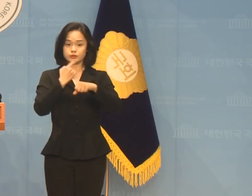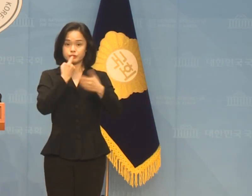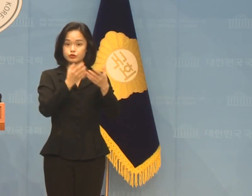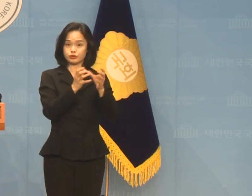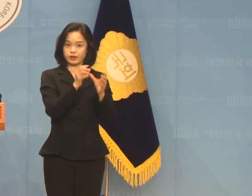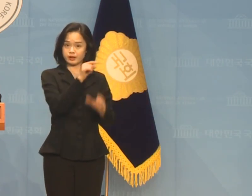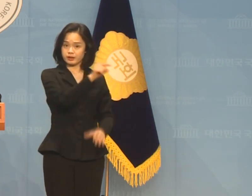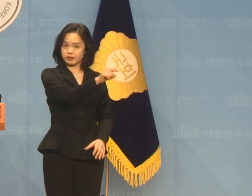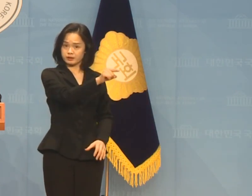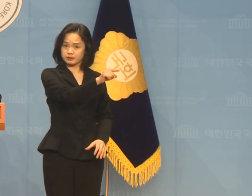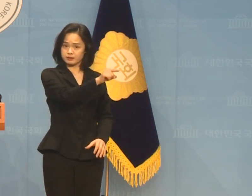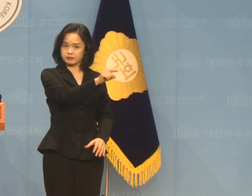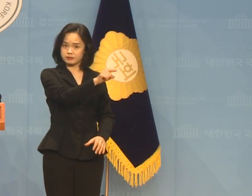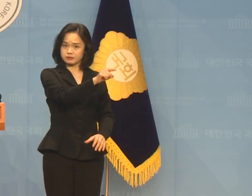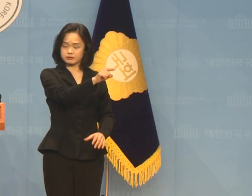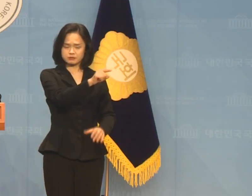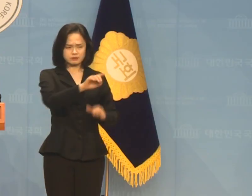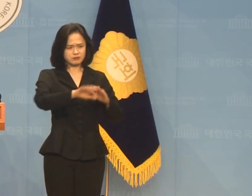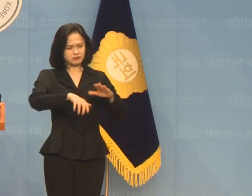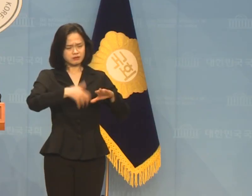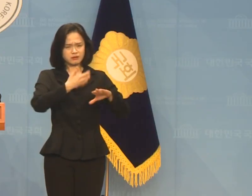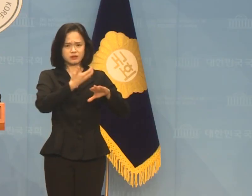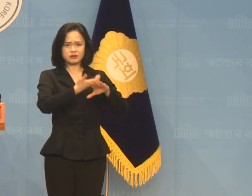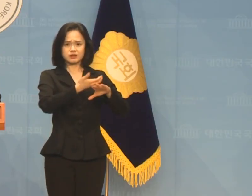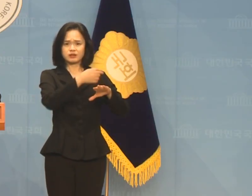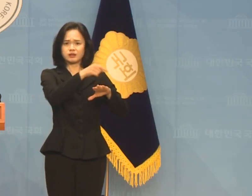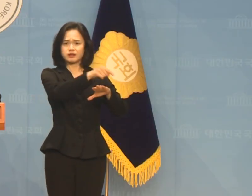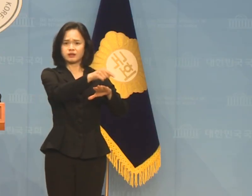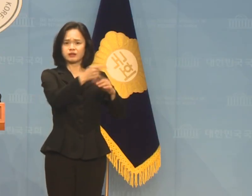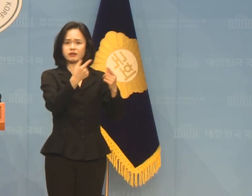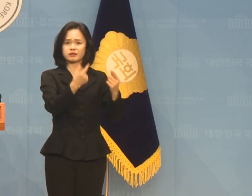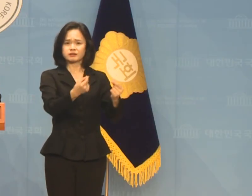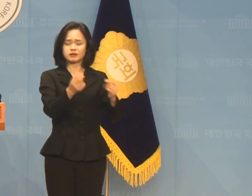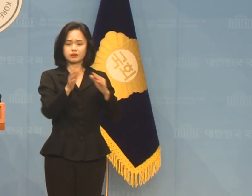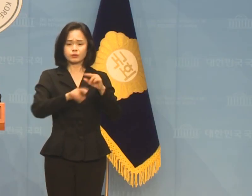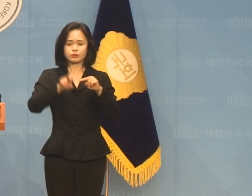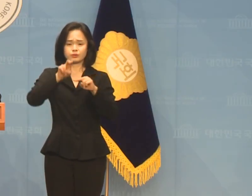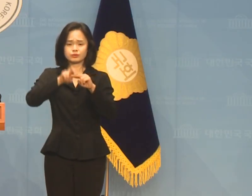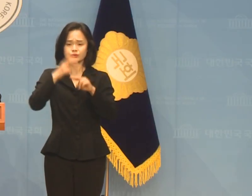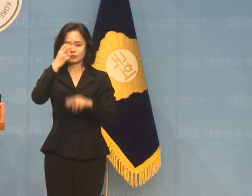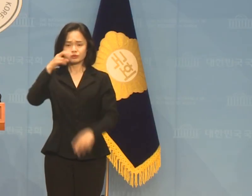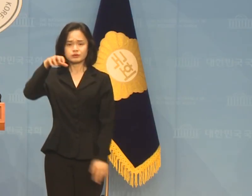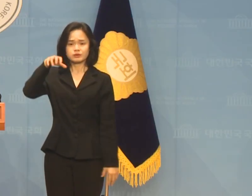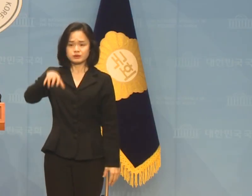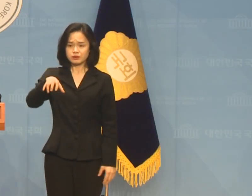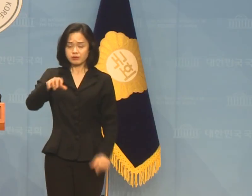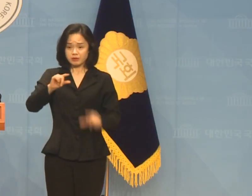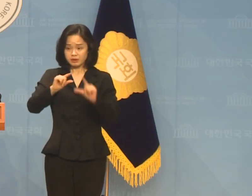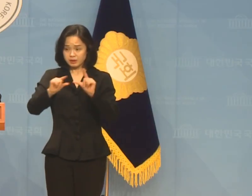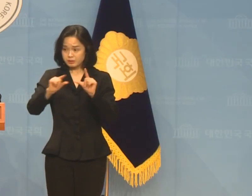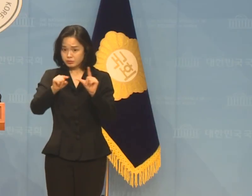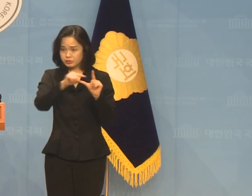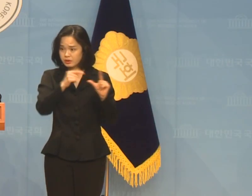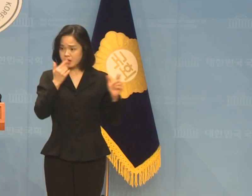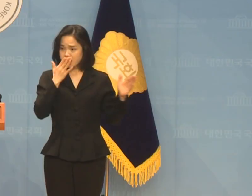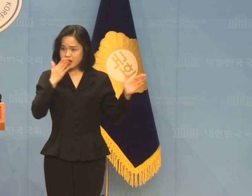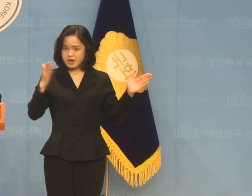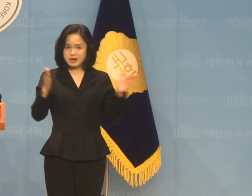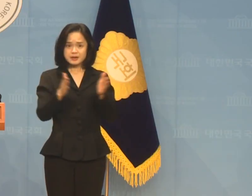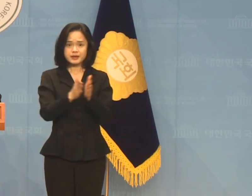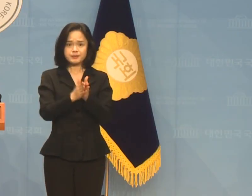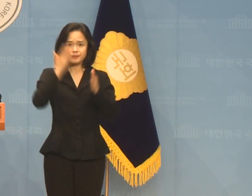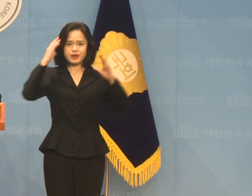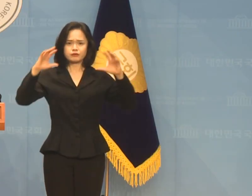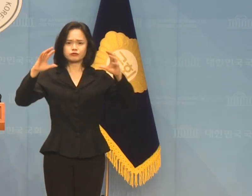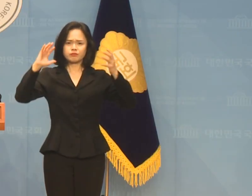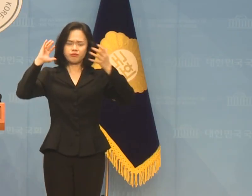반란에 경찰과 공수처 그리고 법원의 일부까지 가담해서 큰 혼란에